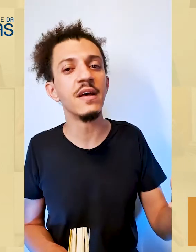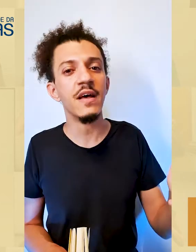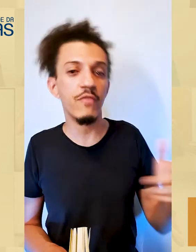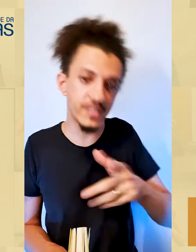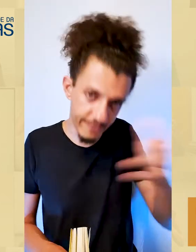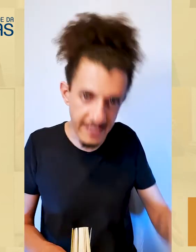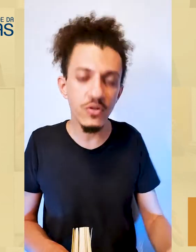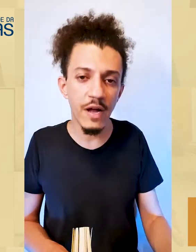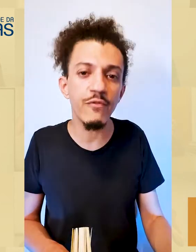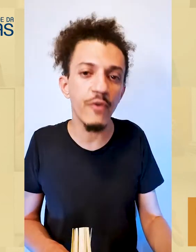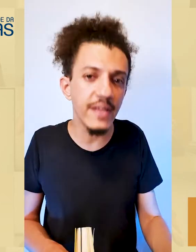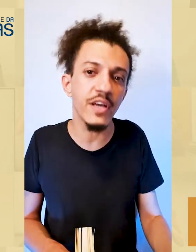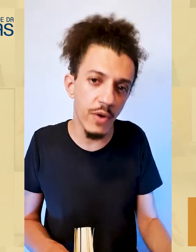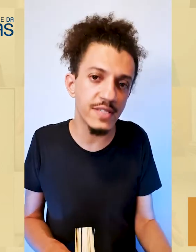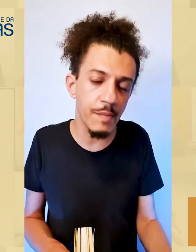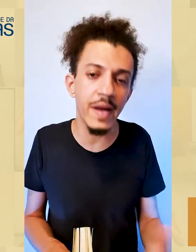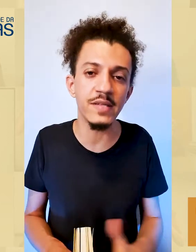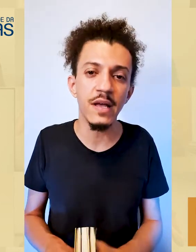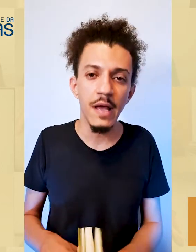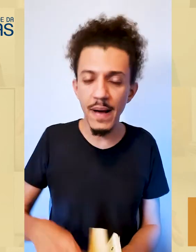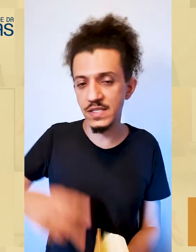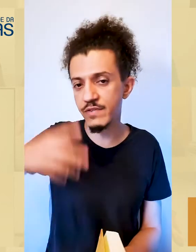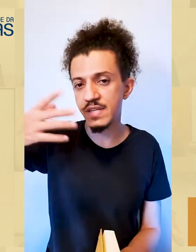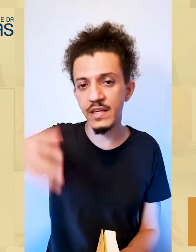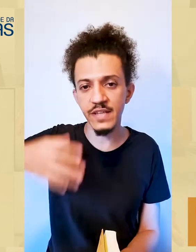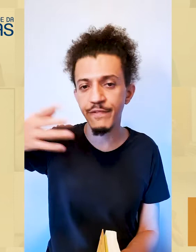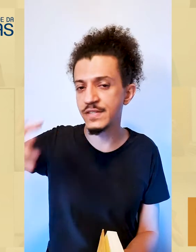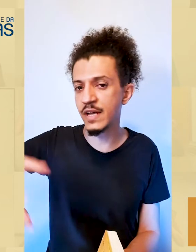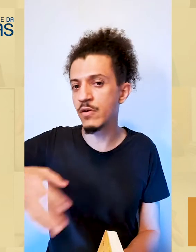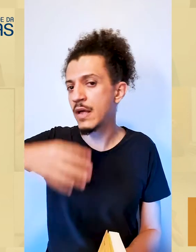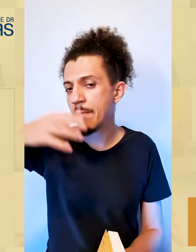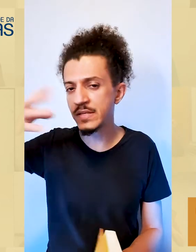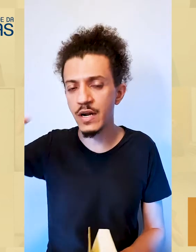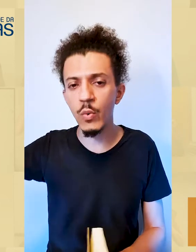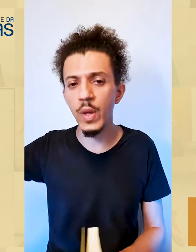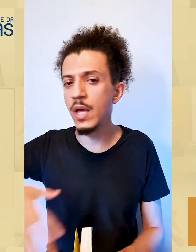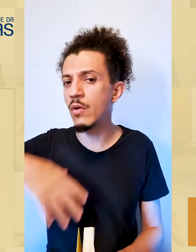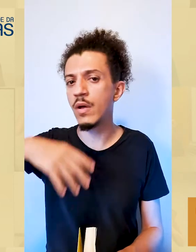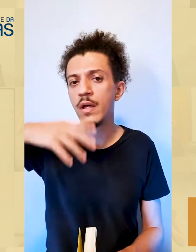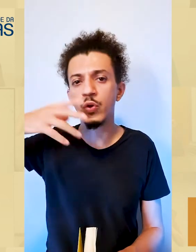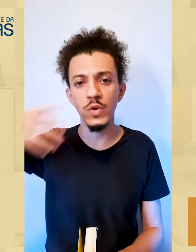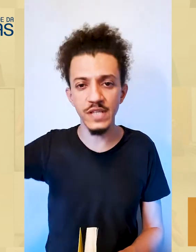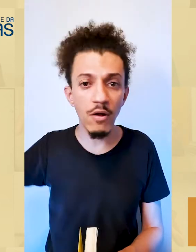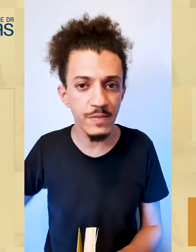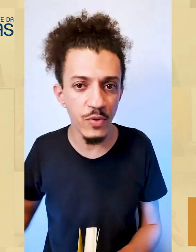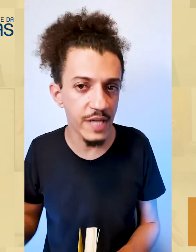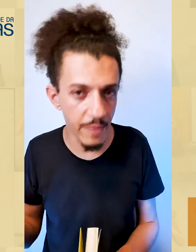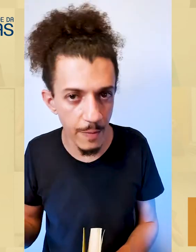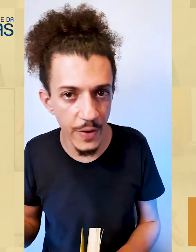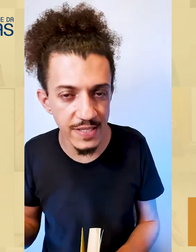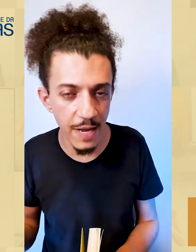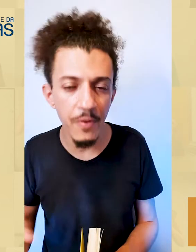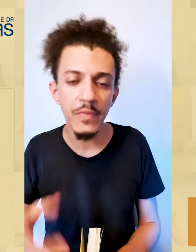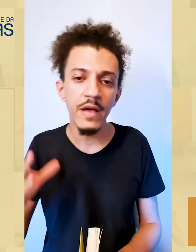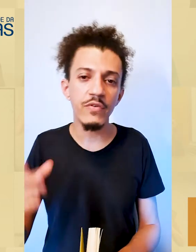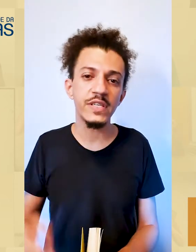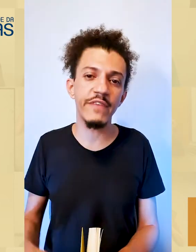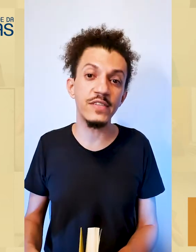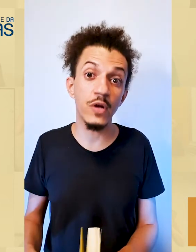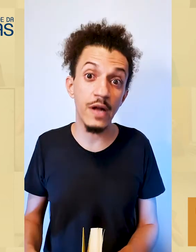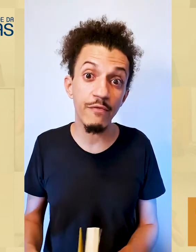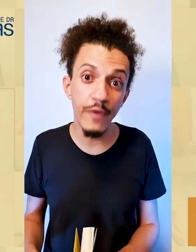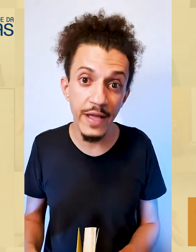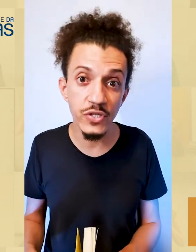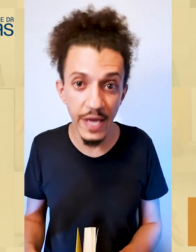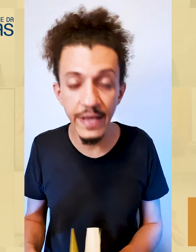Libras, você vai se tornar fluente em 8 semanas. Mas se você quiser fazendo mais tranquilo, 2 aulas por semana, por exemplo, você vai